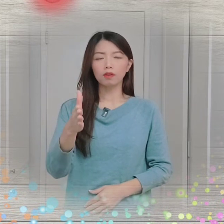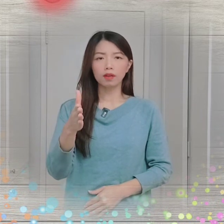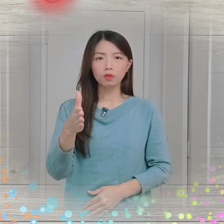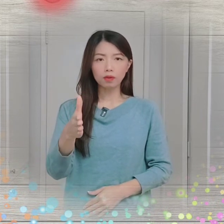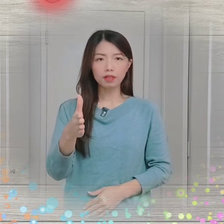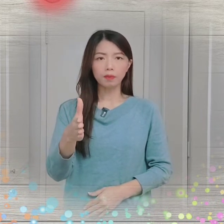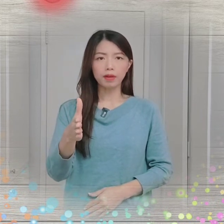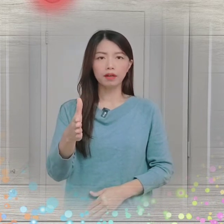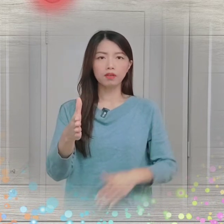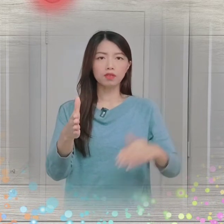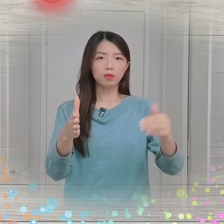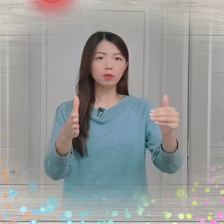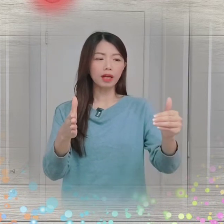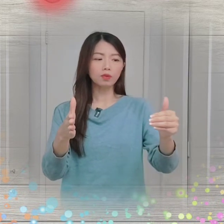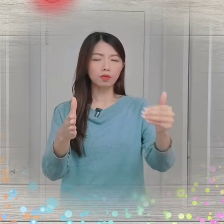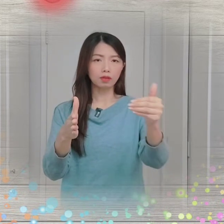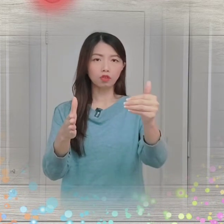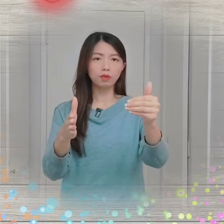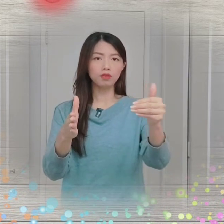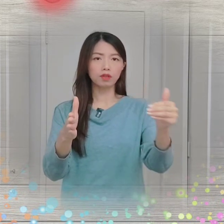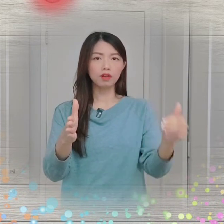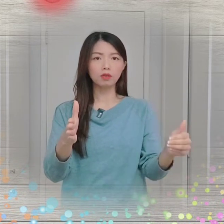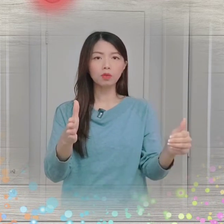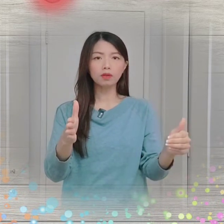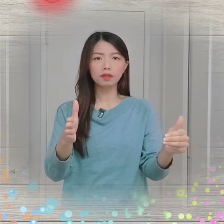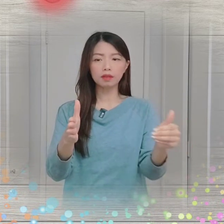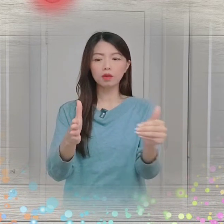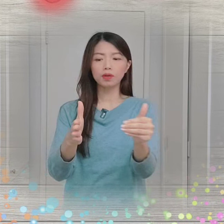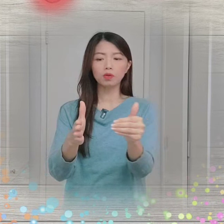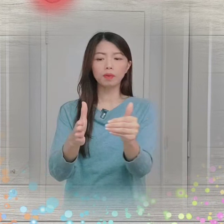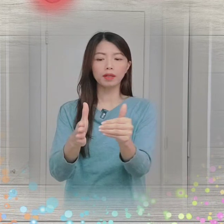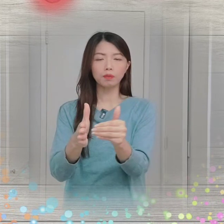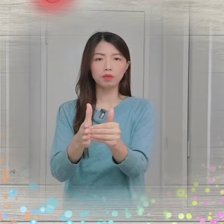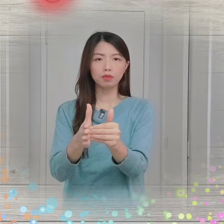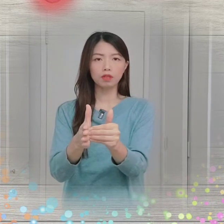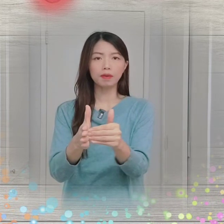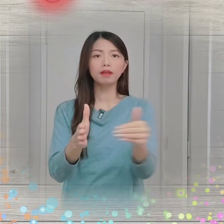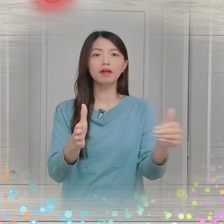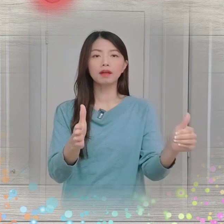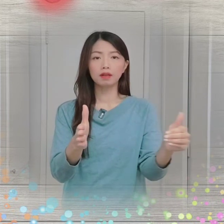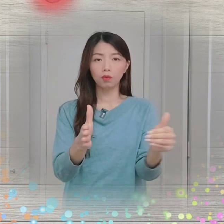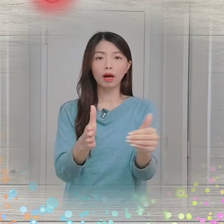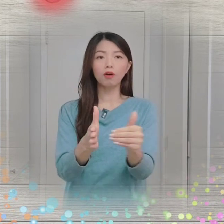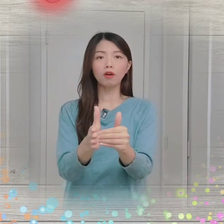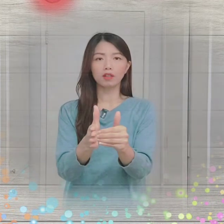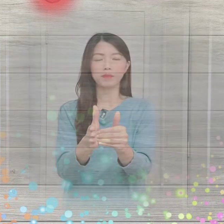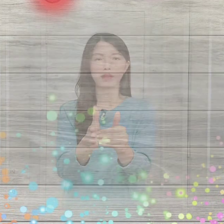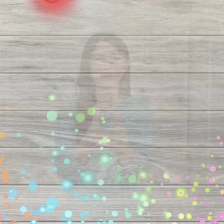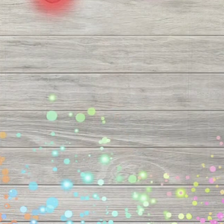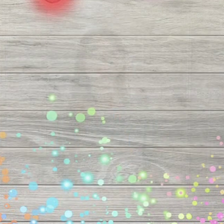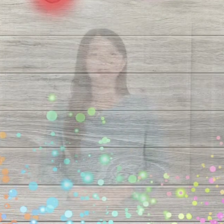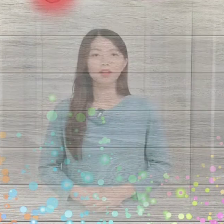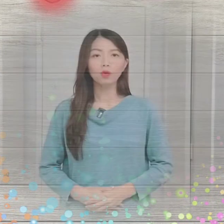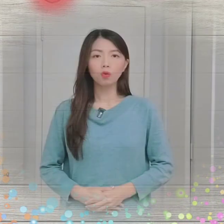왼손은 이렇게 손끝이 앞을 향하게 해주시고 다른 손은 구부려주셔서 손끝을 왼손 바닥에 붙여주시면 과거형이